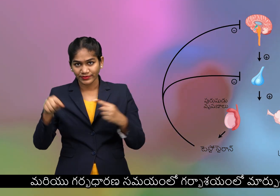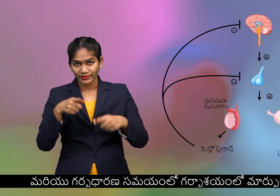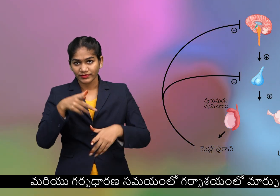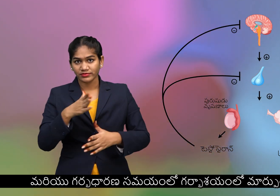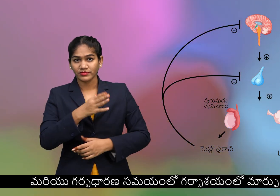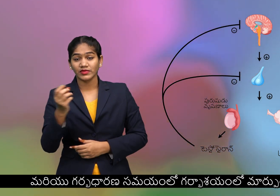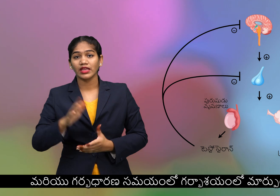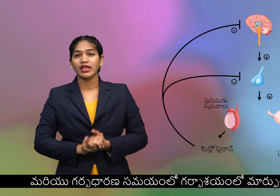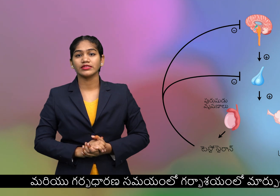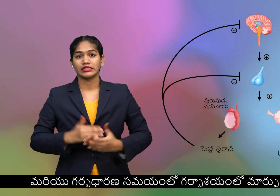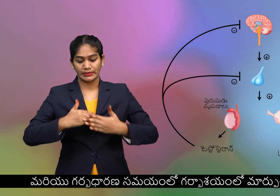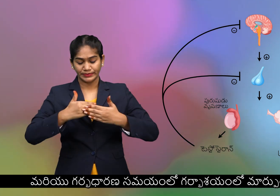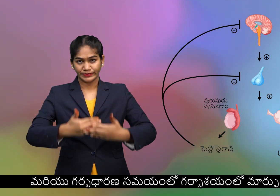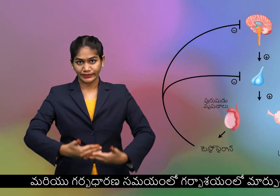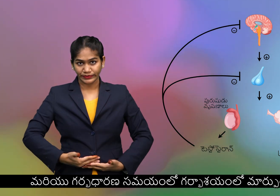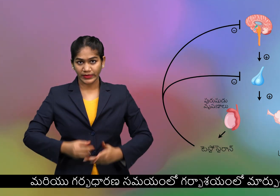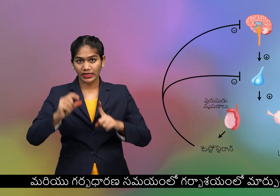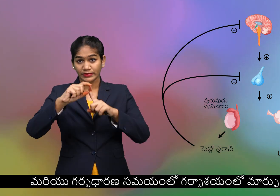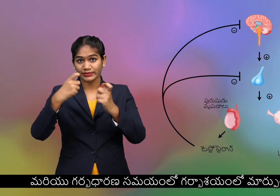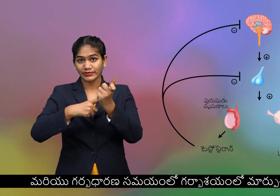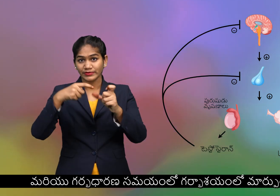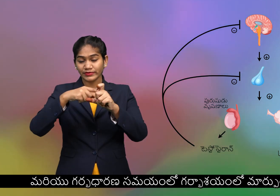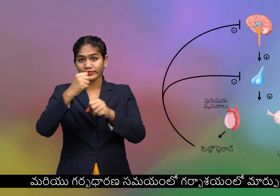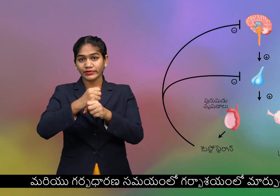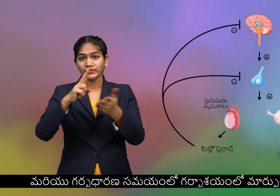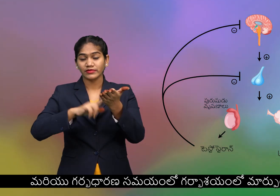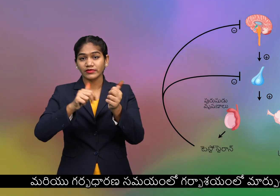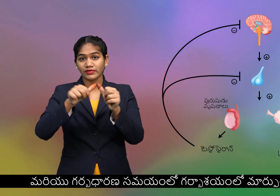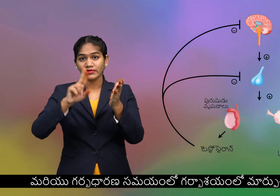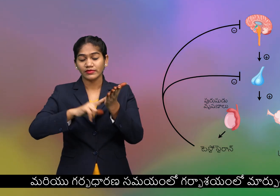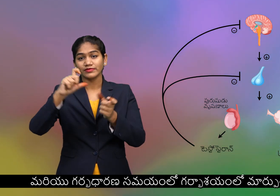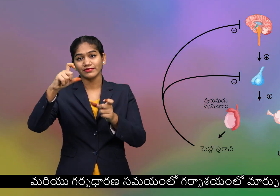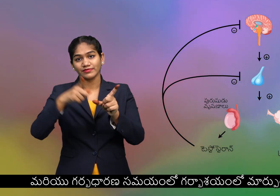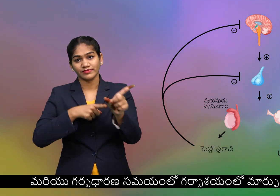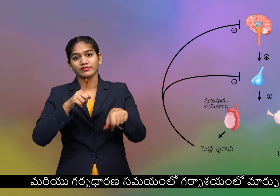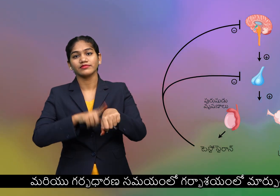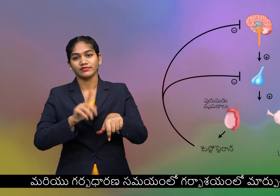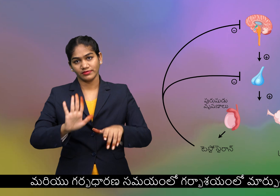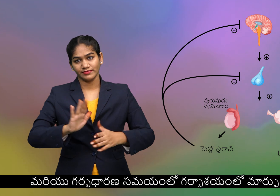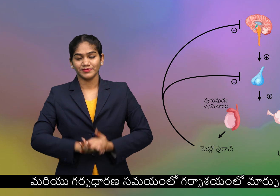మరియు గర్భధారణ సమయంలో గర్భాశయంలో మార్పులను ప్రేరేపిస్తుంది.